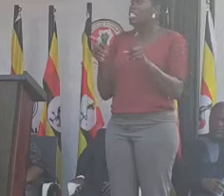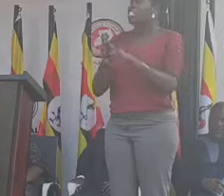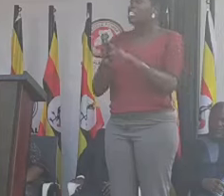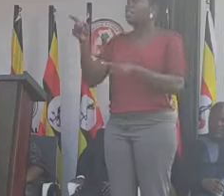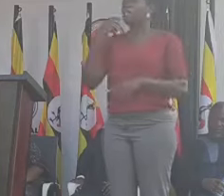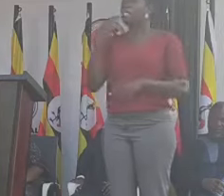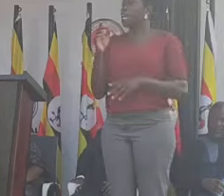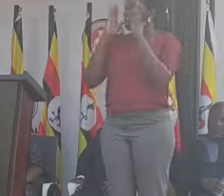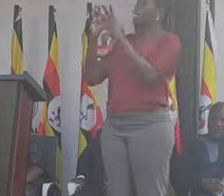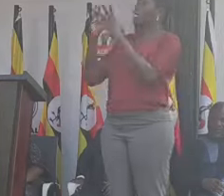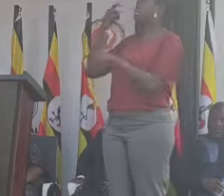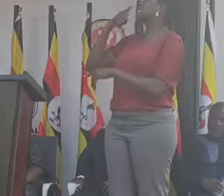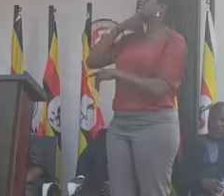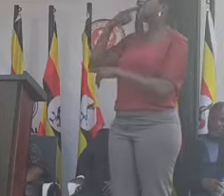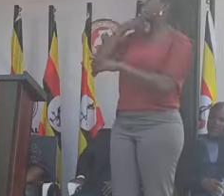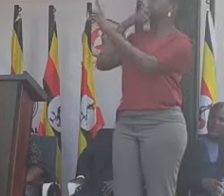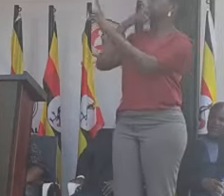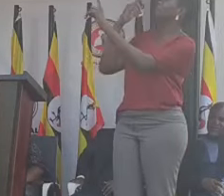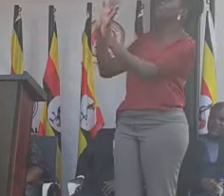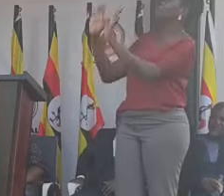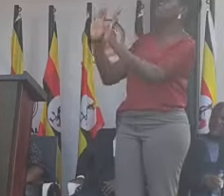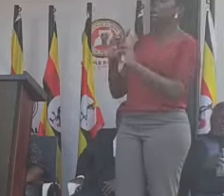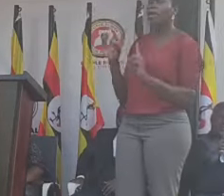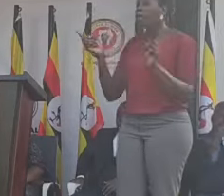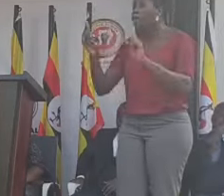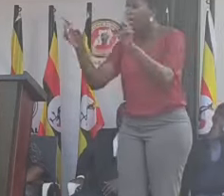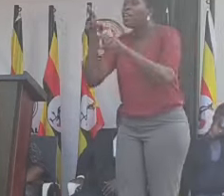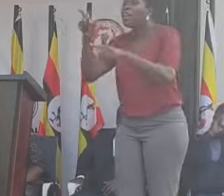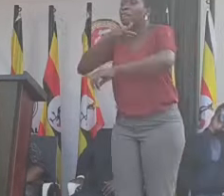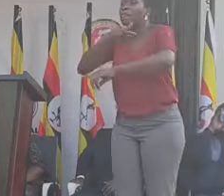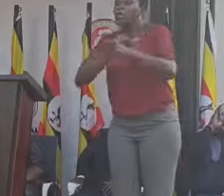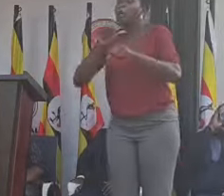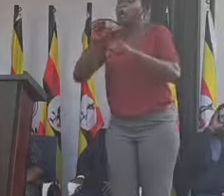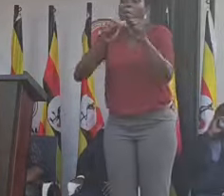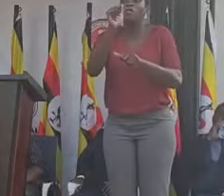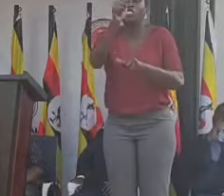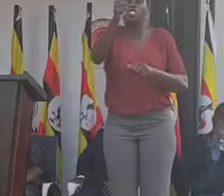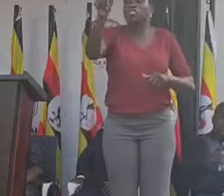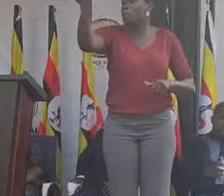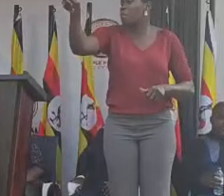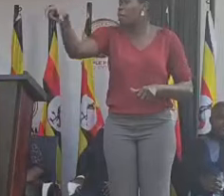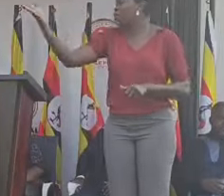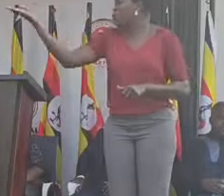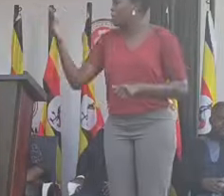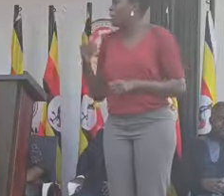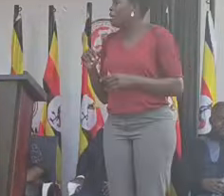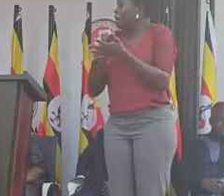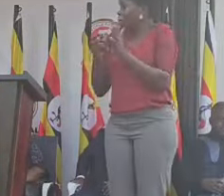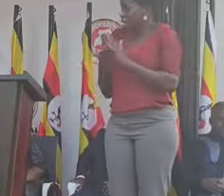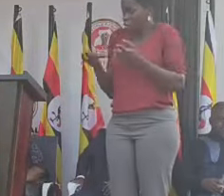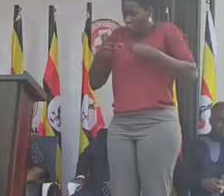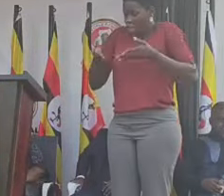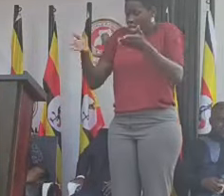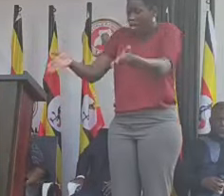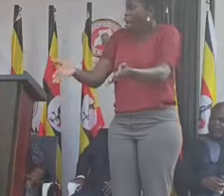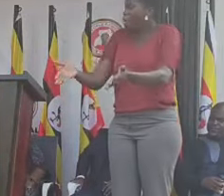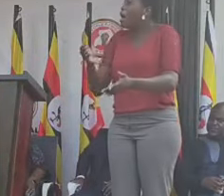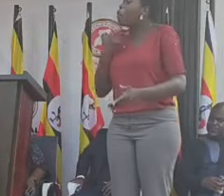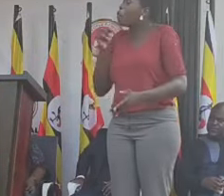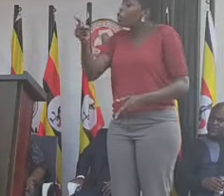tunulira chagula nyeka. No, eno struggle ya fefina. So wano wetuli, njaka na